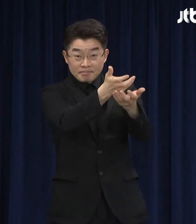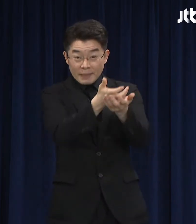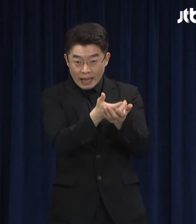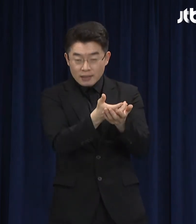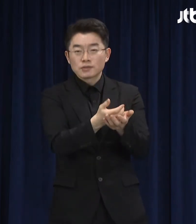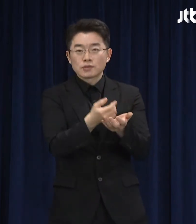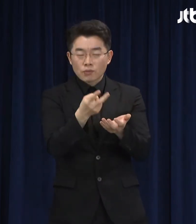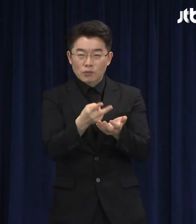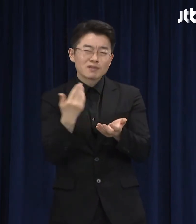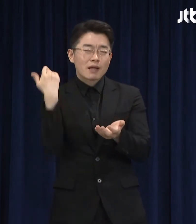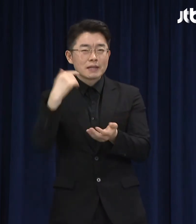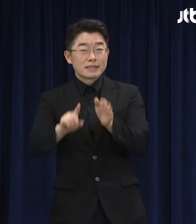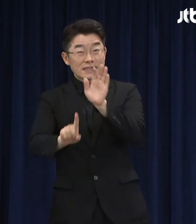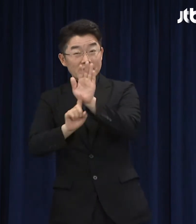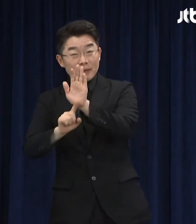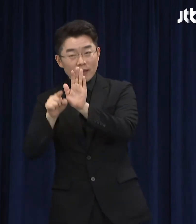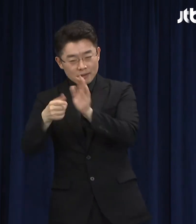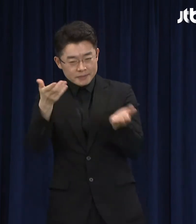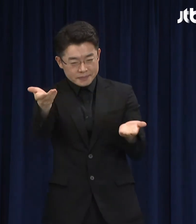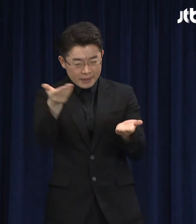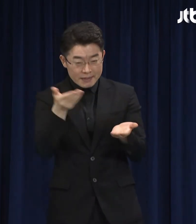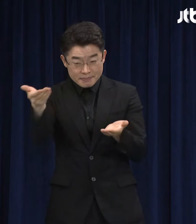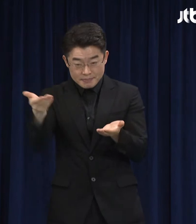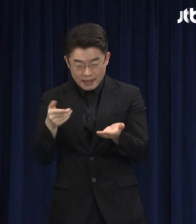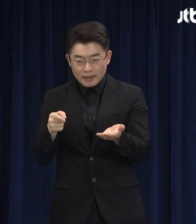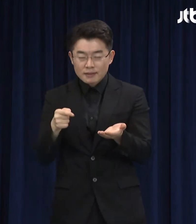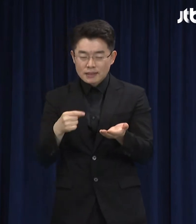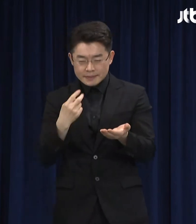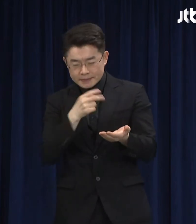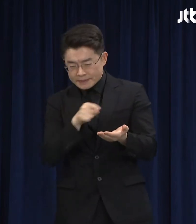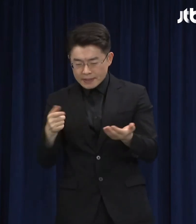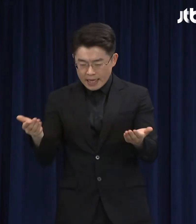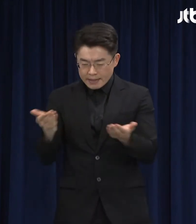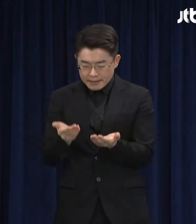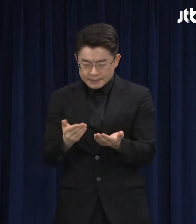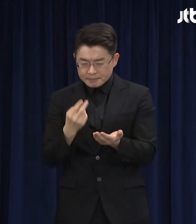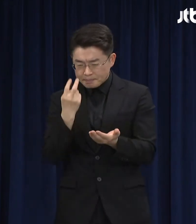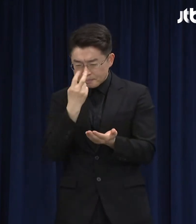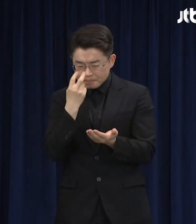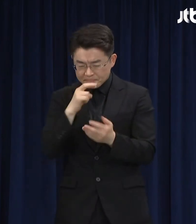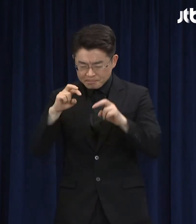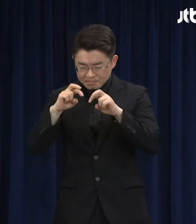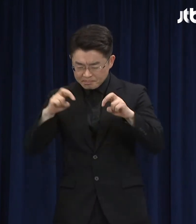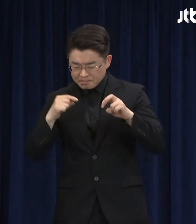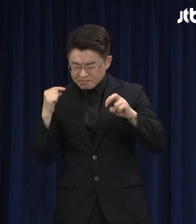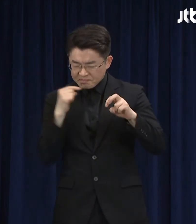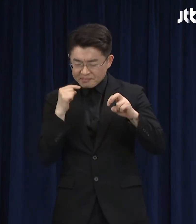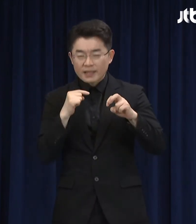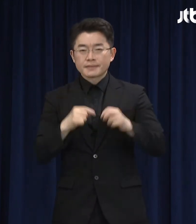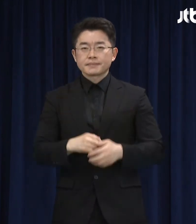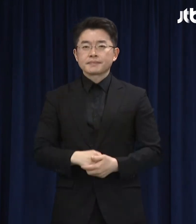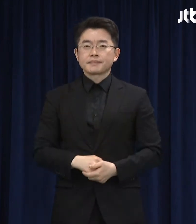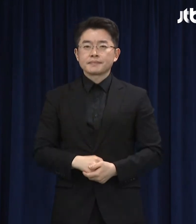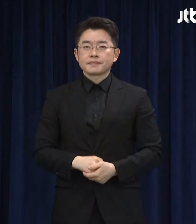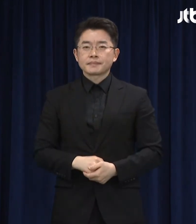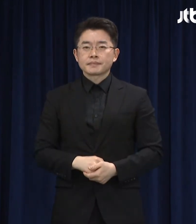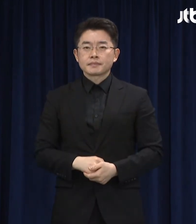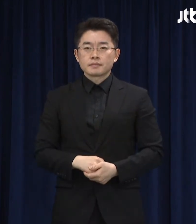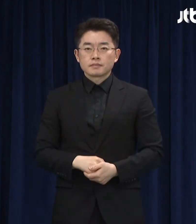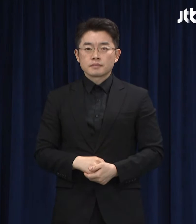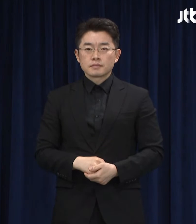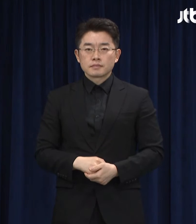비교 분석해서 정밀 분석을 해나갈 계획으로 있습니다. 이런 것들을 통해서